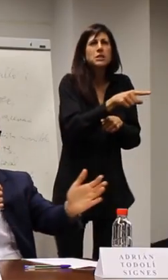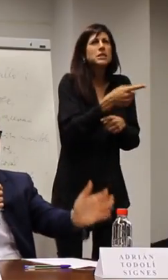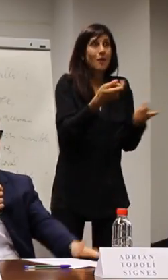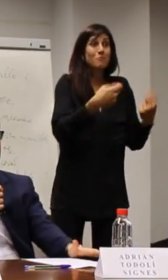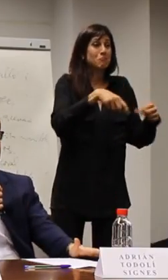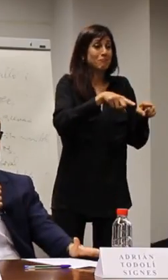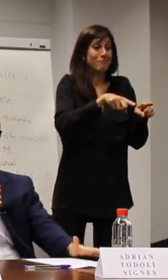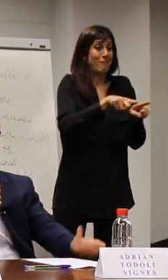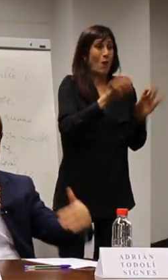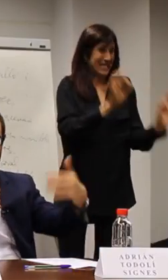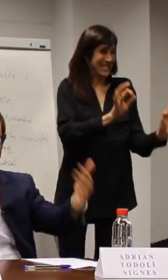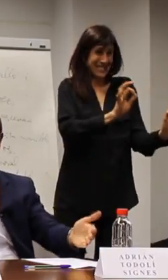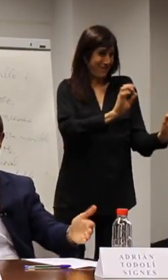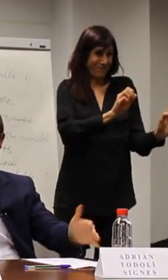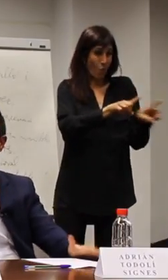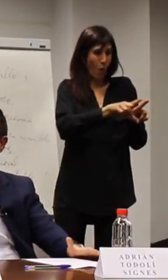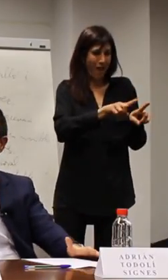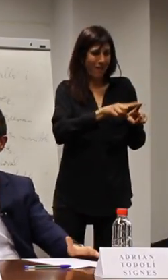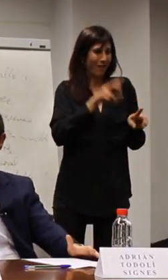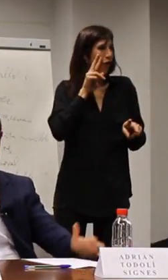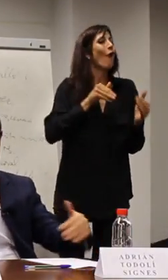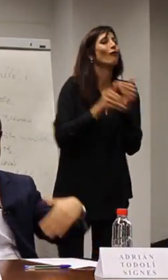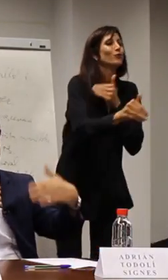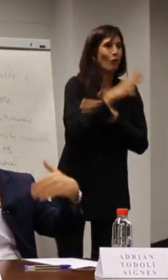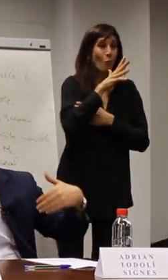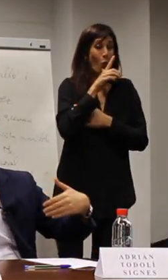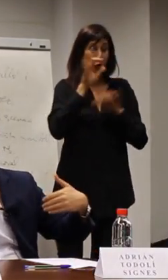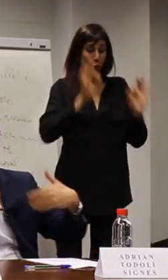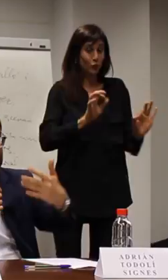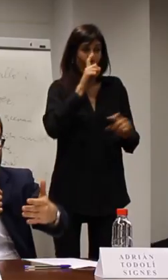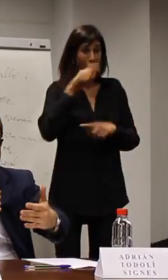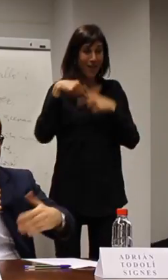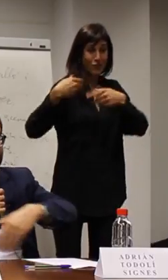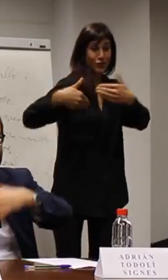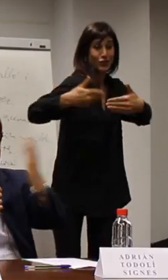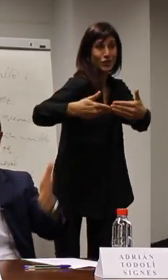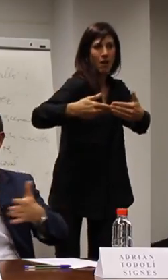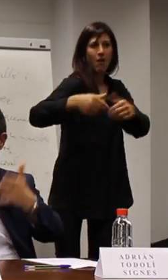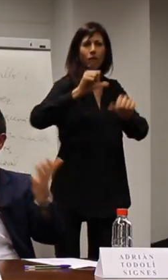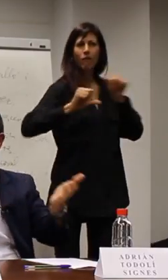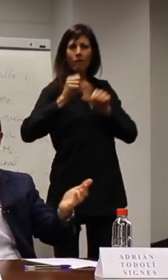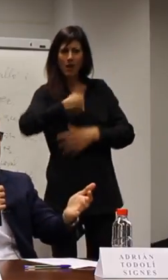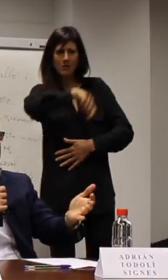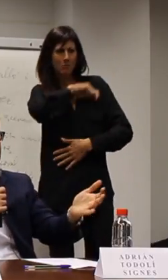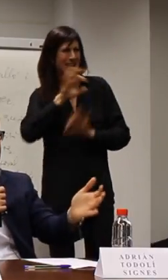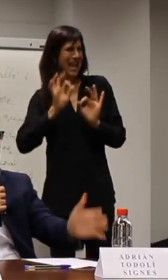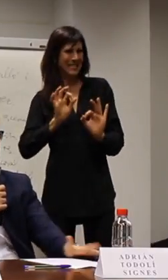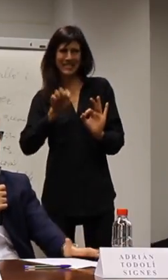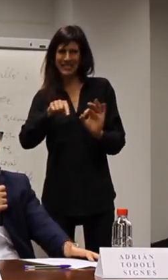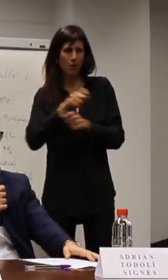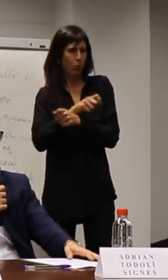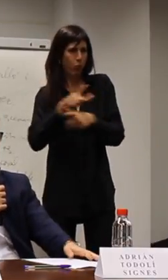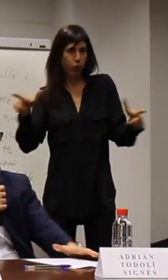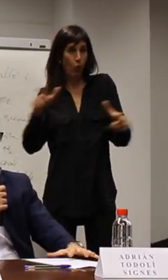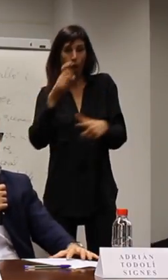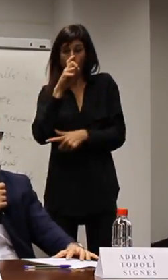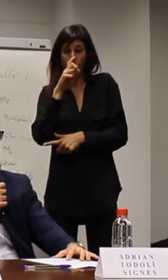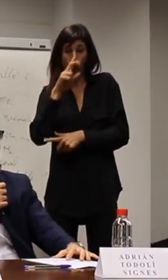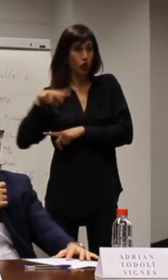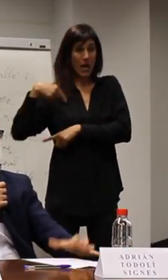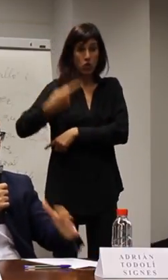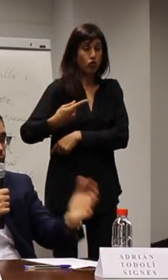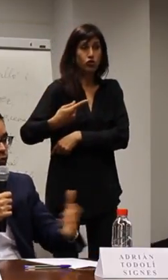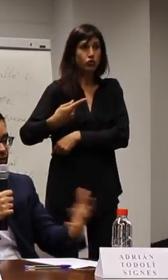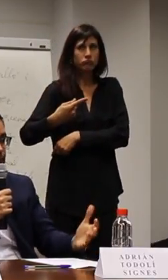cabo de unos años empezó a llegar aquí a España y dos años después, pues eso se ha convertido en lo que es ahora, ¿no? Una